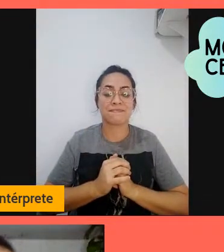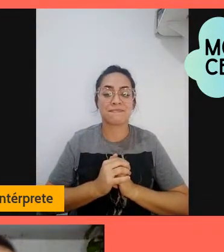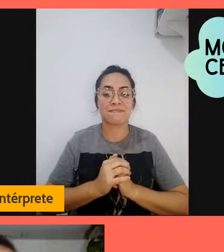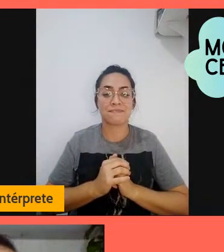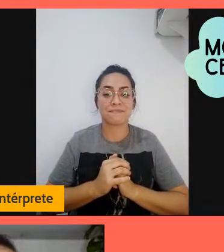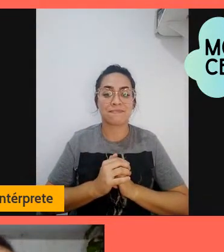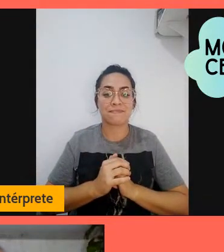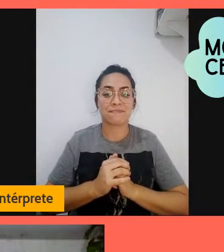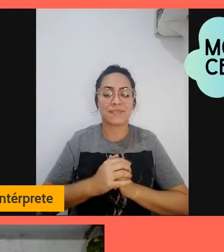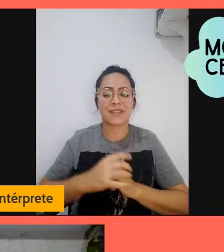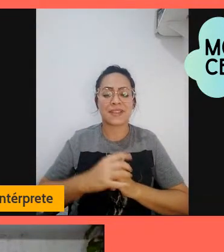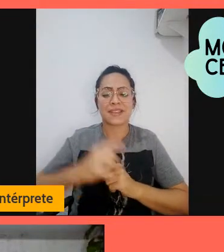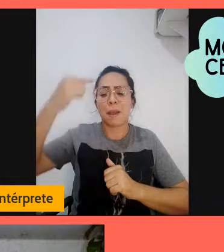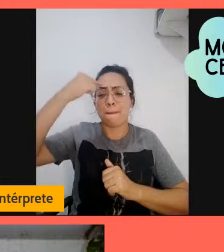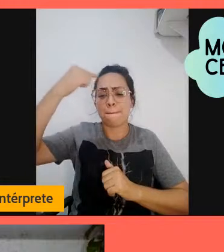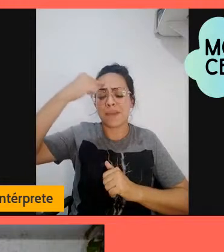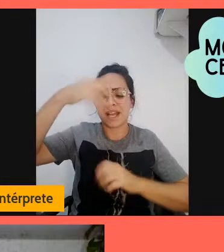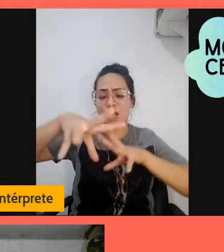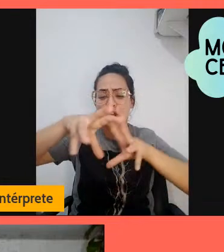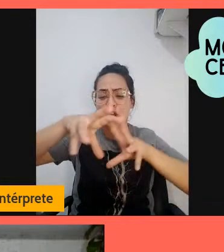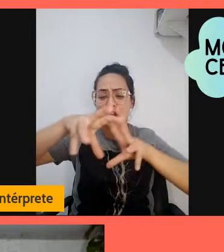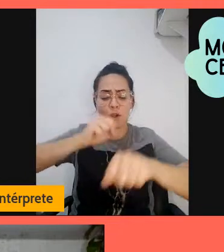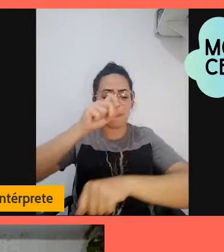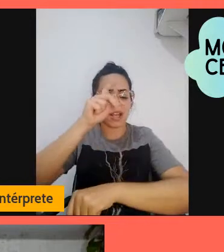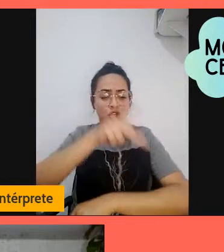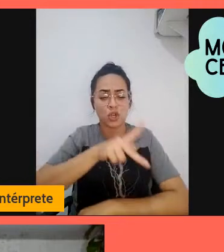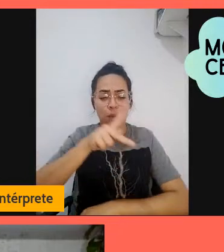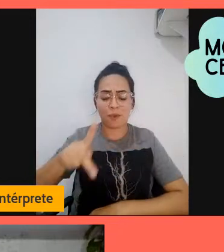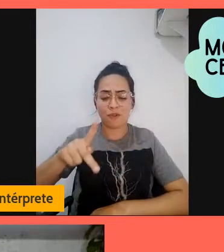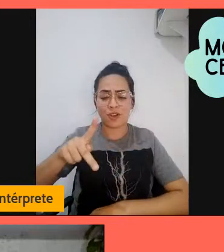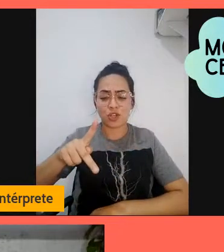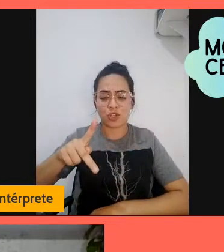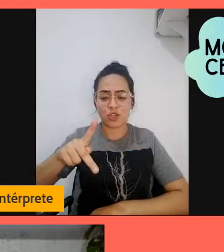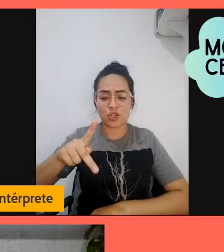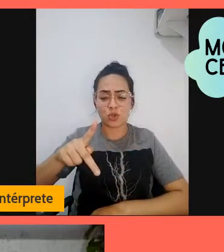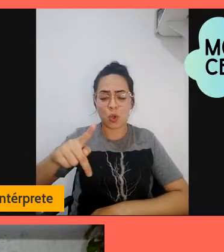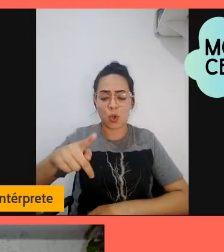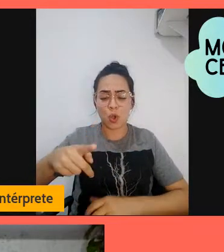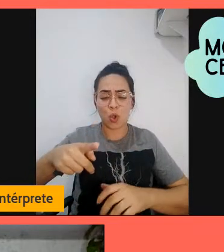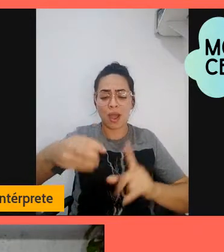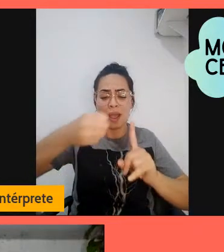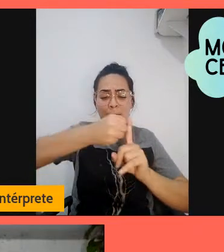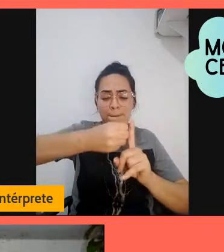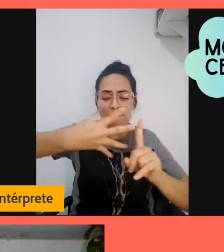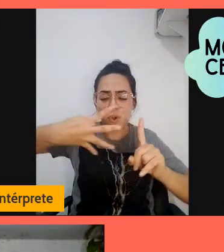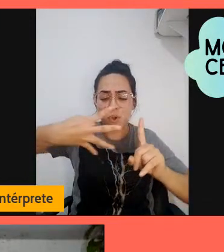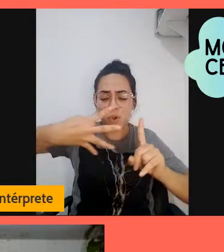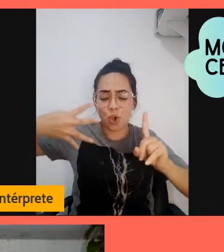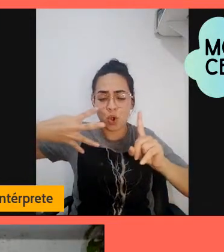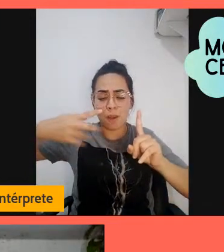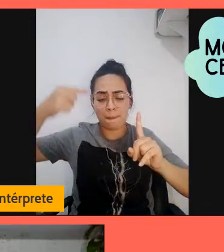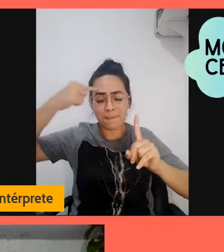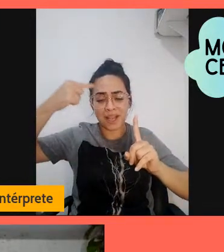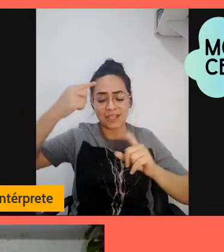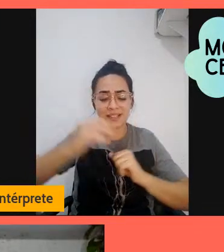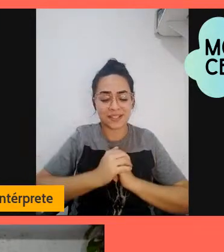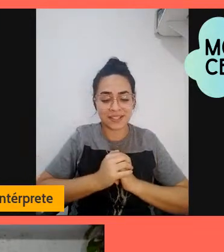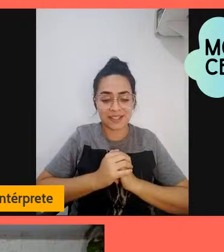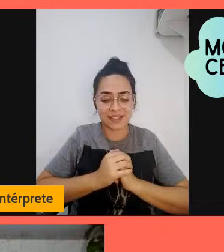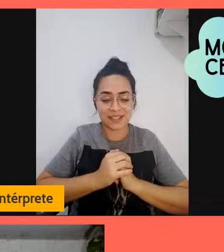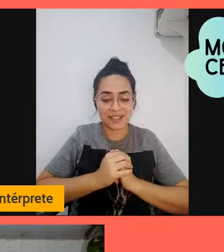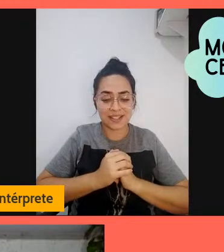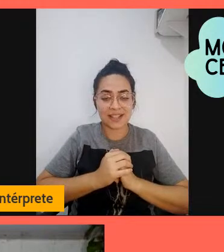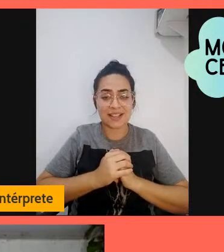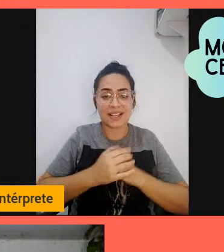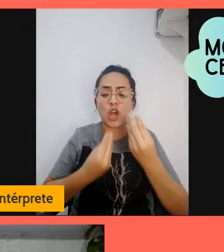Pensar a formação de professor a partir da extensão, né? Eu só trouxe o exemplo do projeto Escola Zé Peão. Então, pensar a formação